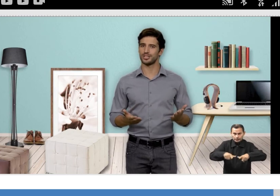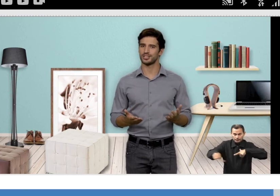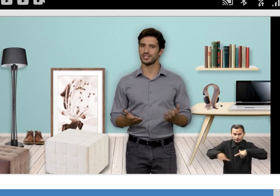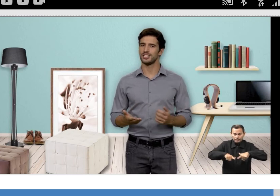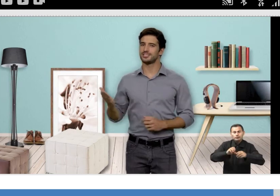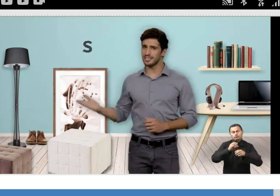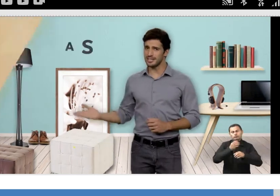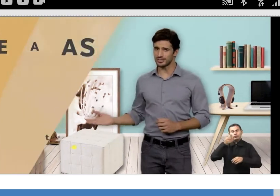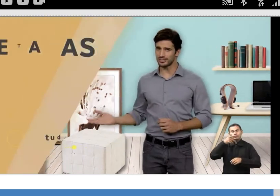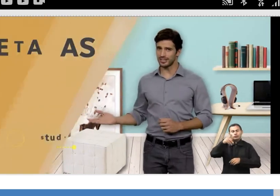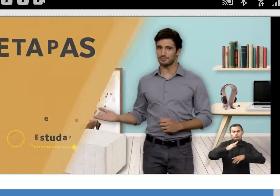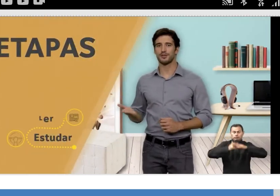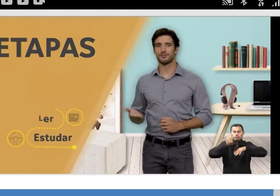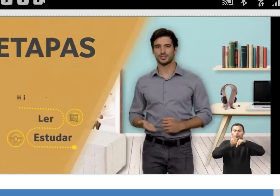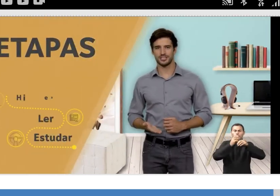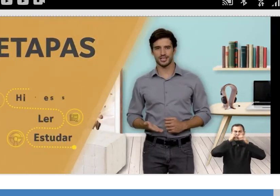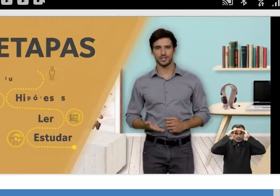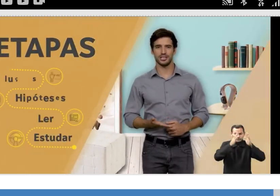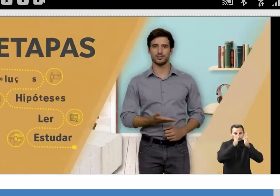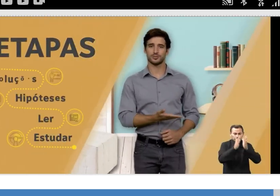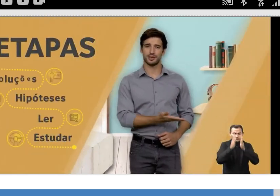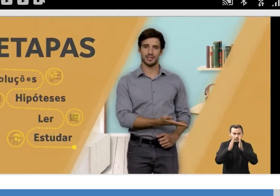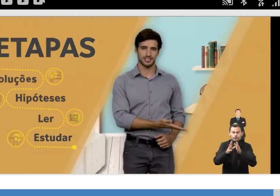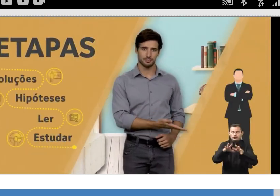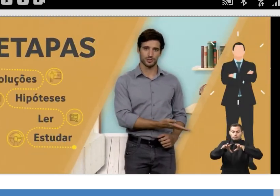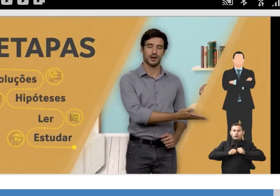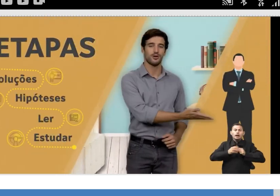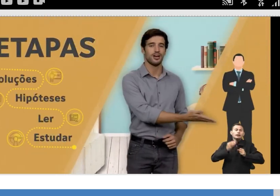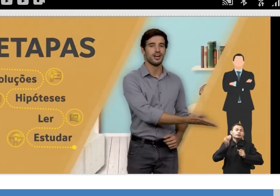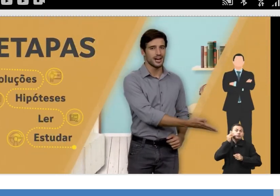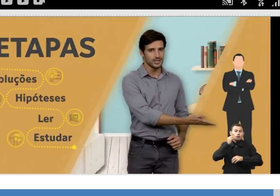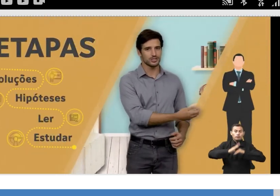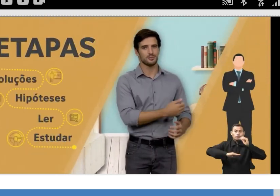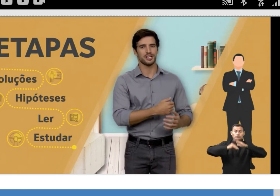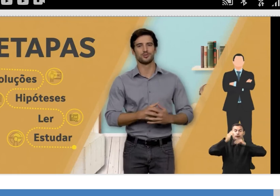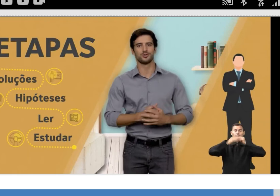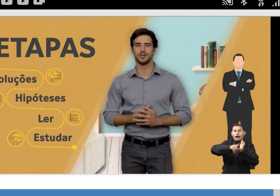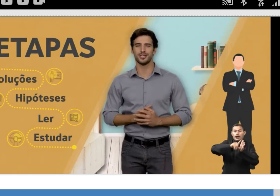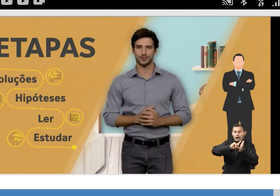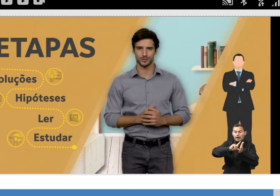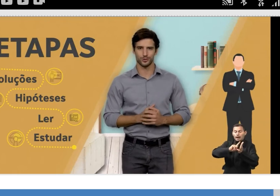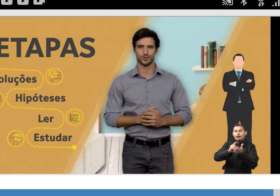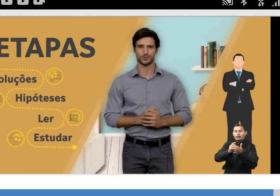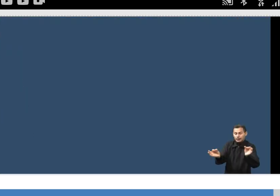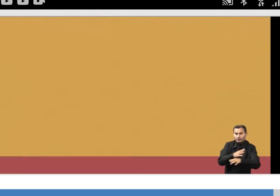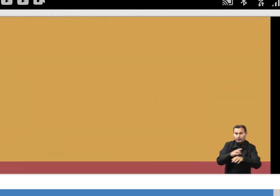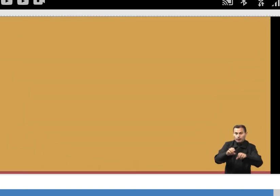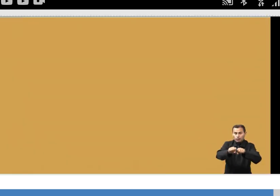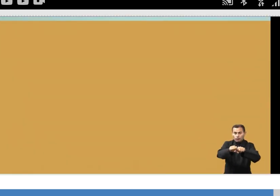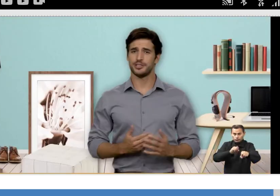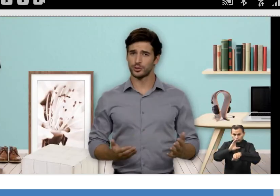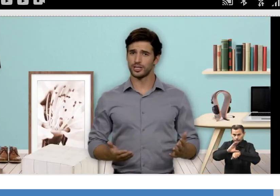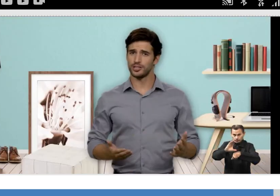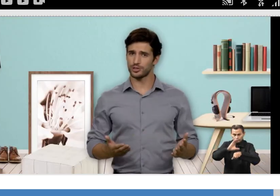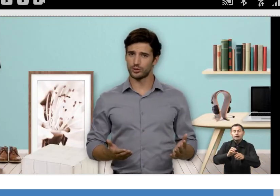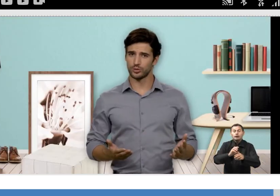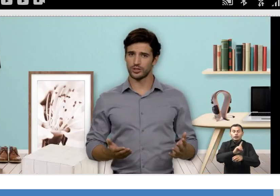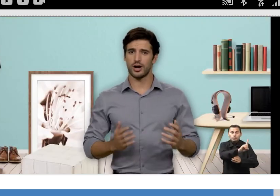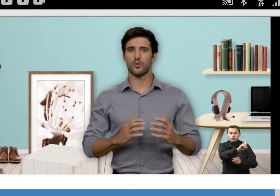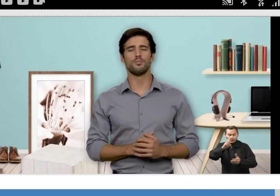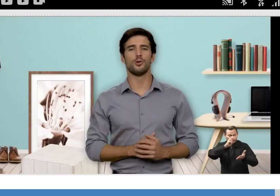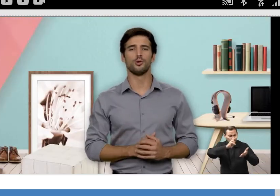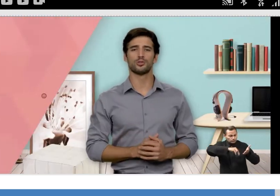Ou seja, seguindo as etapas, você está adquirindo experiência profissional antes mesmo de terminar o seu curso. E se durante a